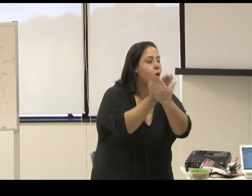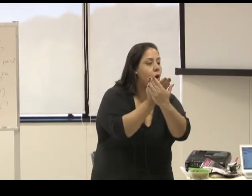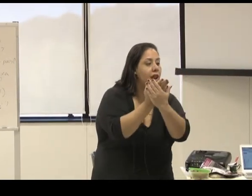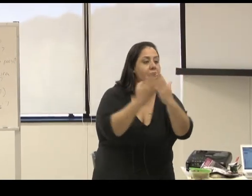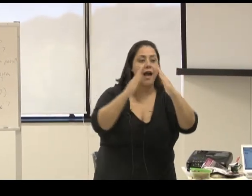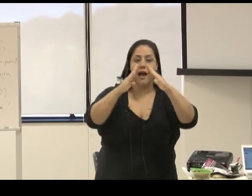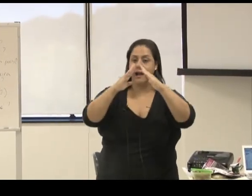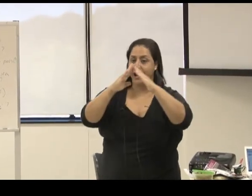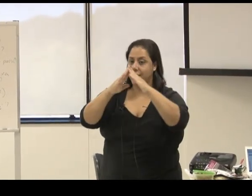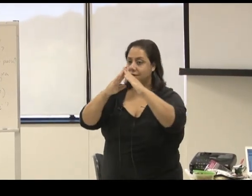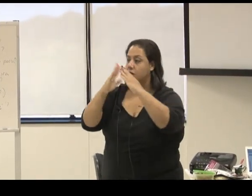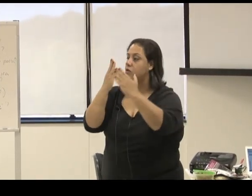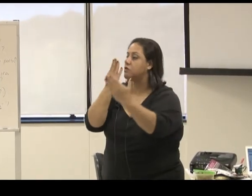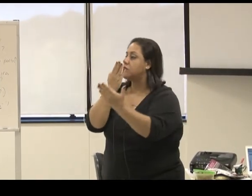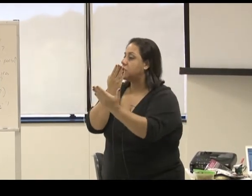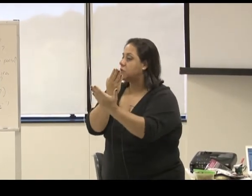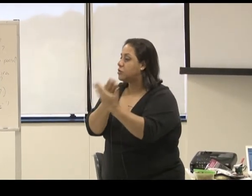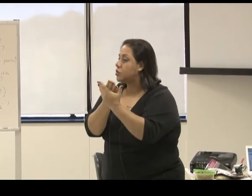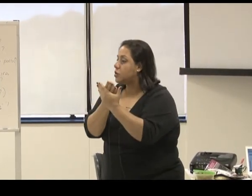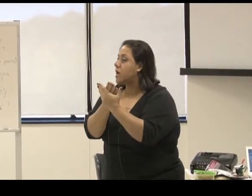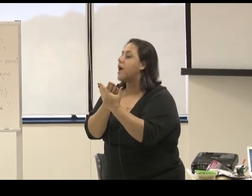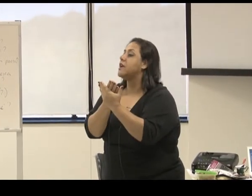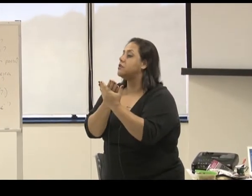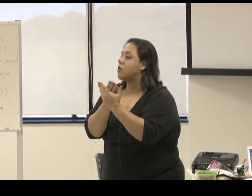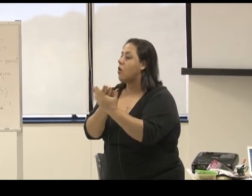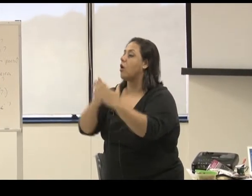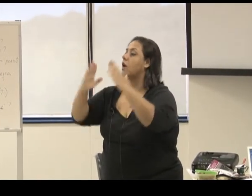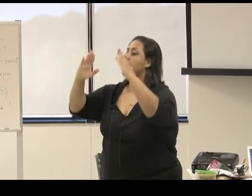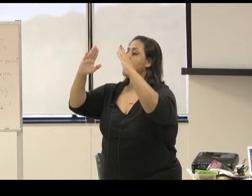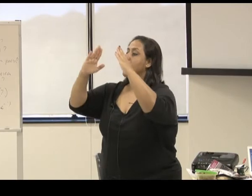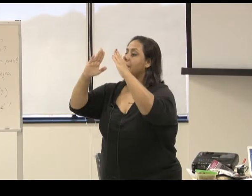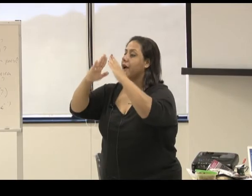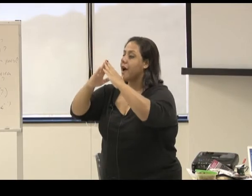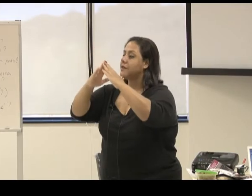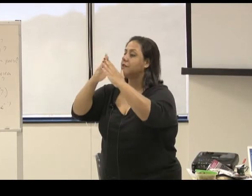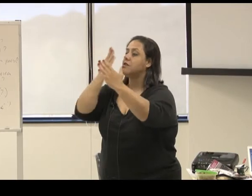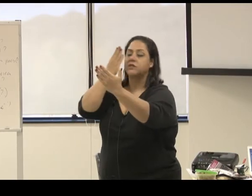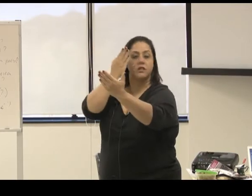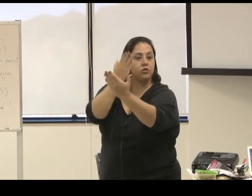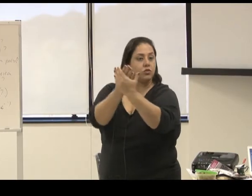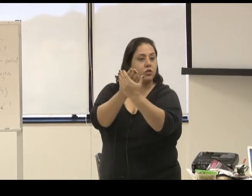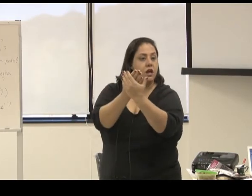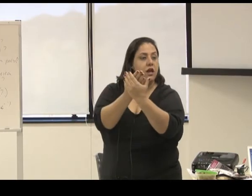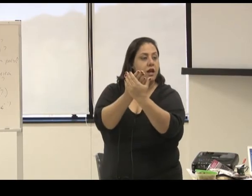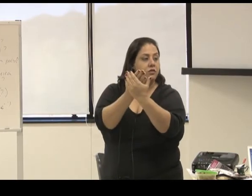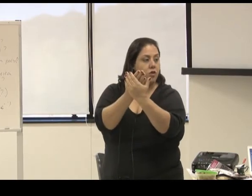Escola, a casa onde você estuda é escola. Casa que você estuda é escola.